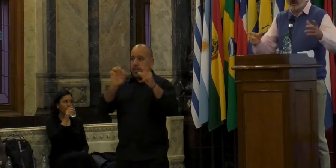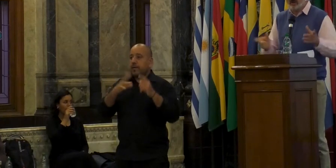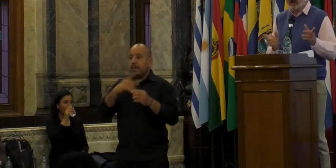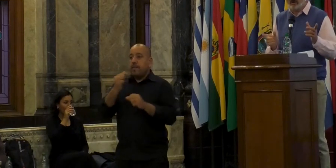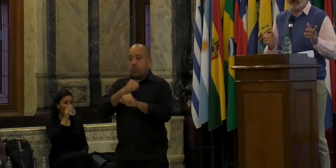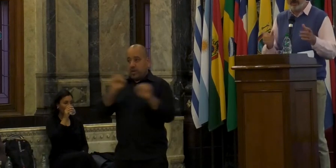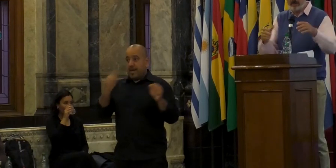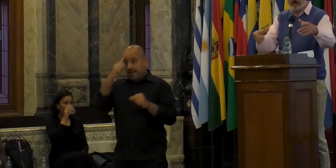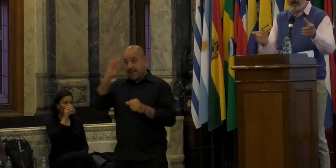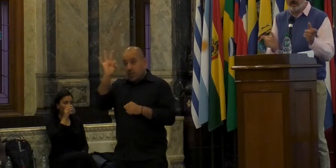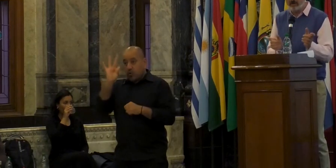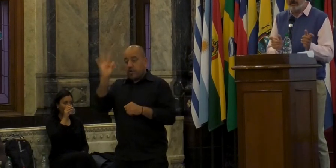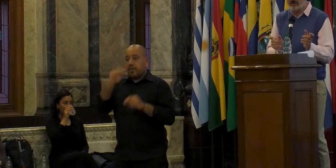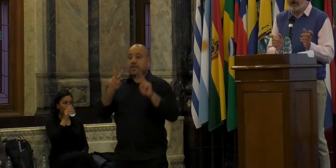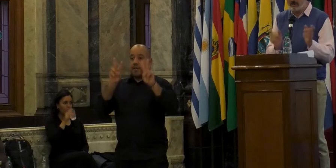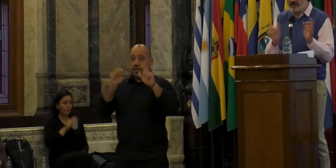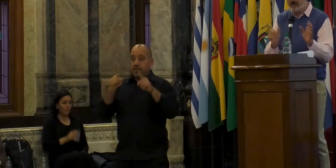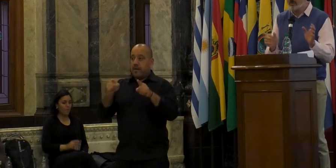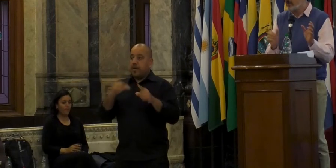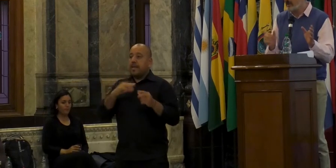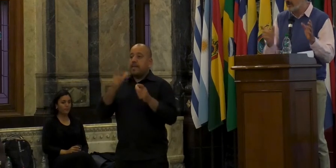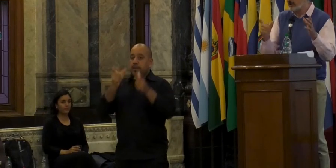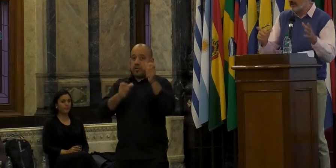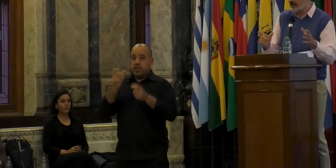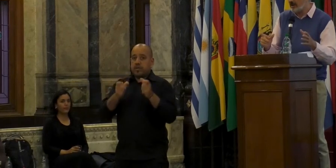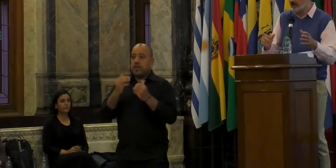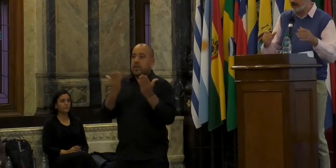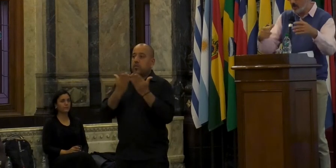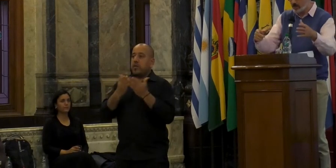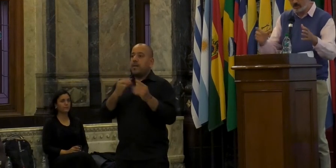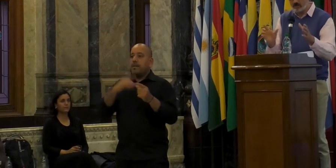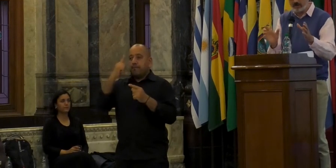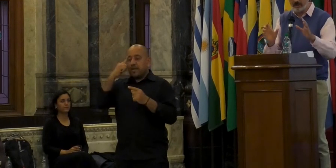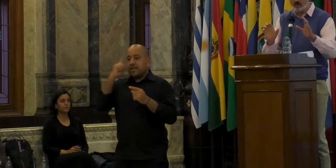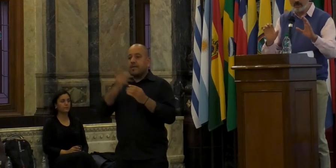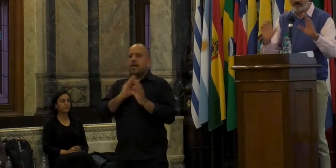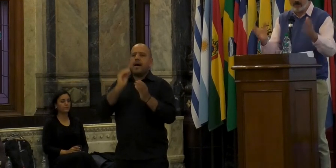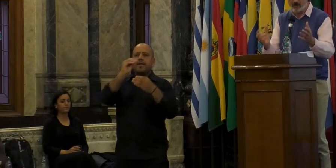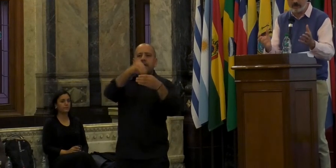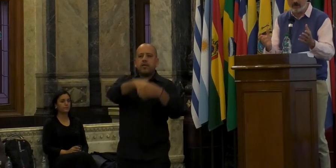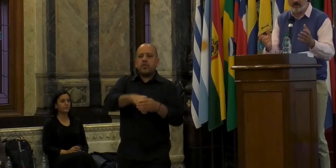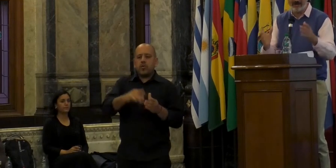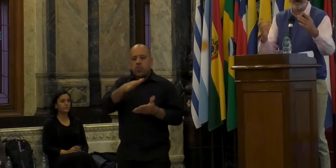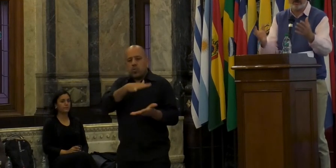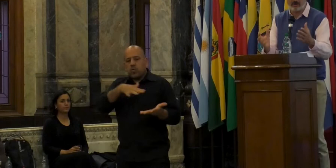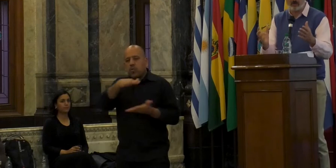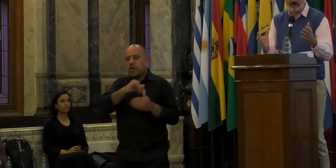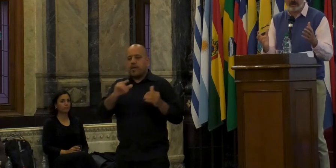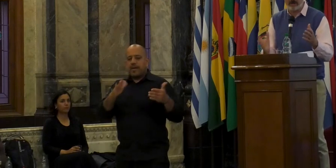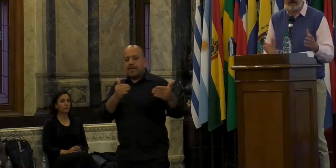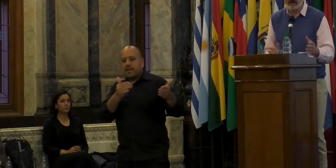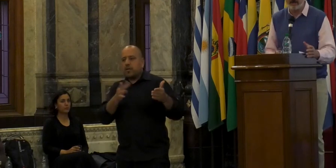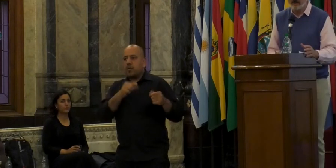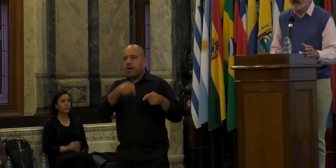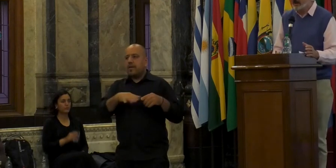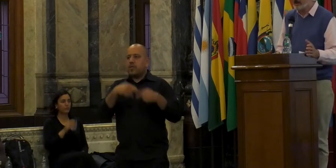esto. Obviamente los geógrafos piensan mucho en términos de interiores, de muros, ¿no? De un espacio acotado, de qué cosas ocurren